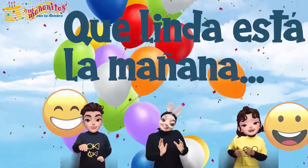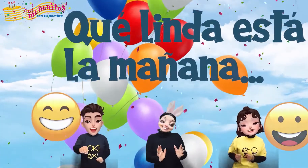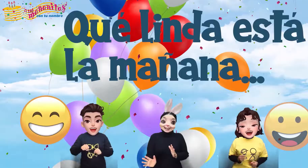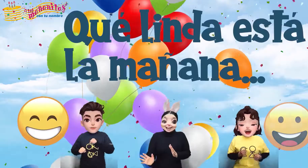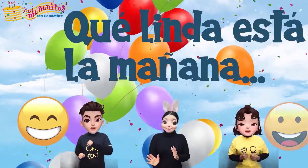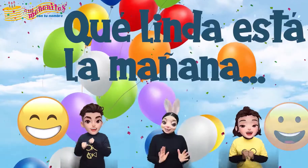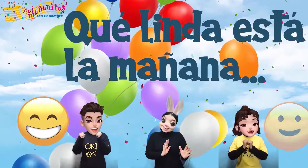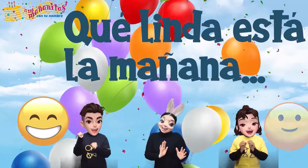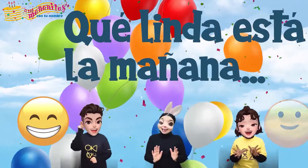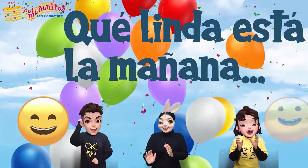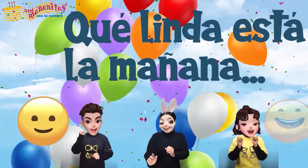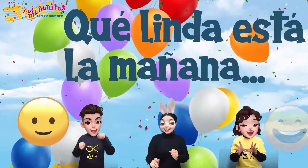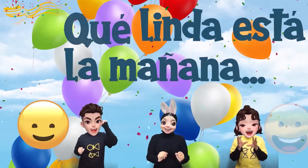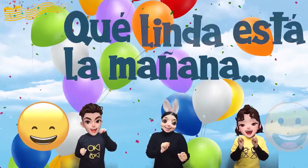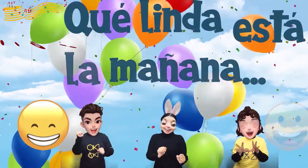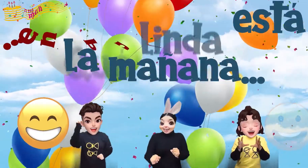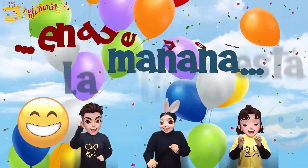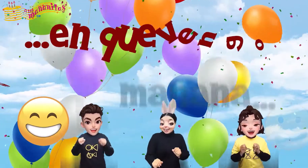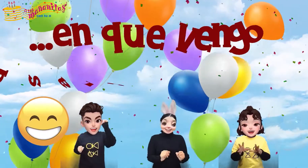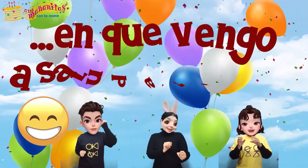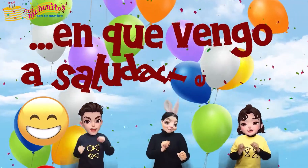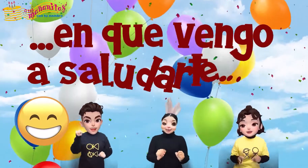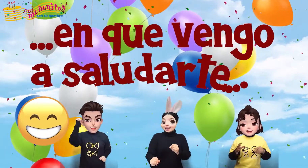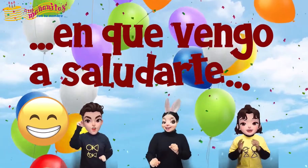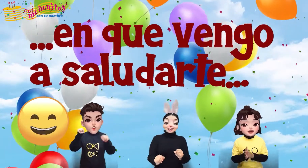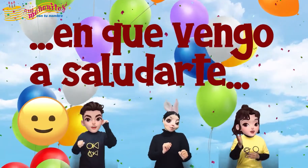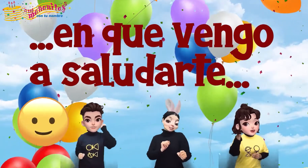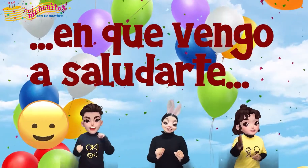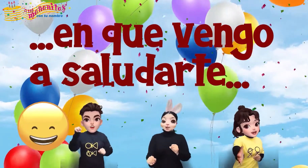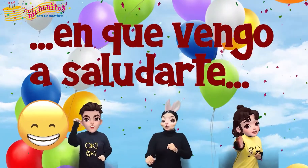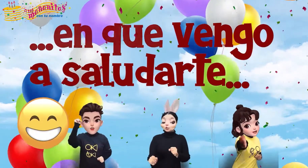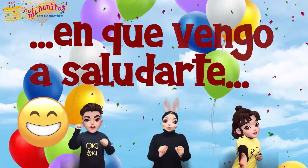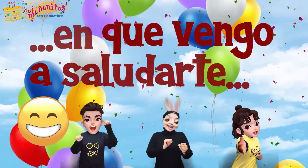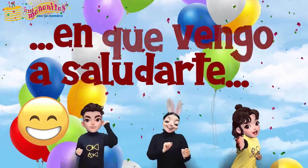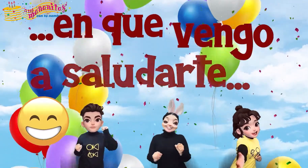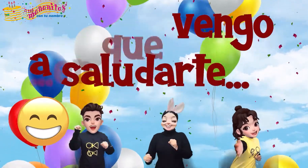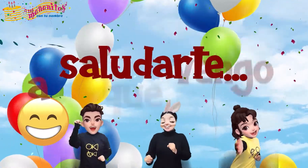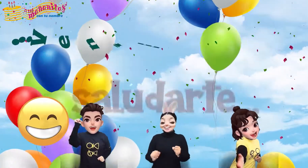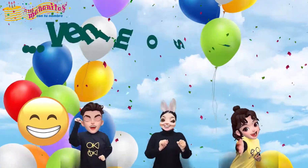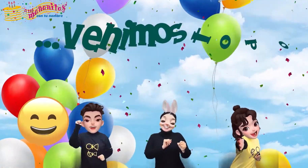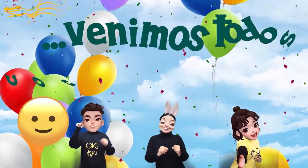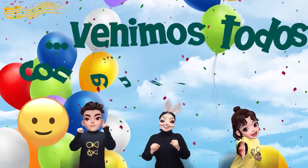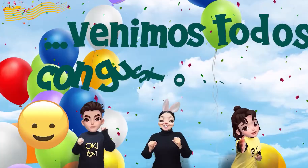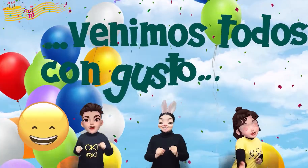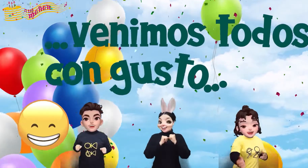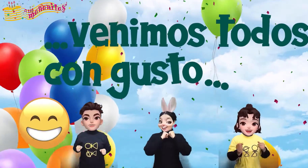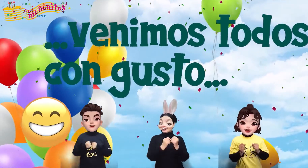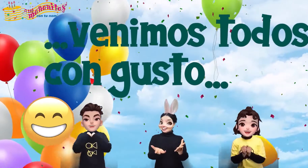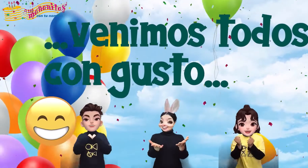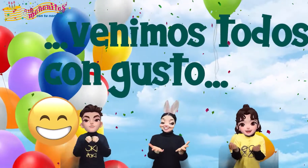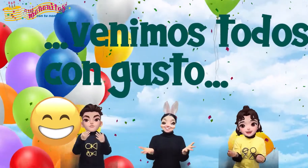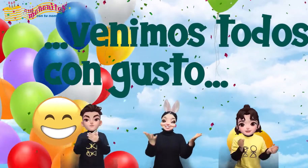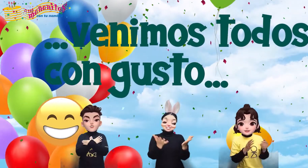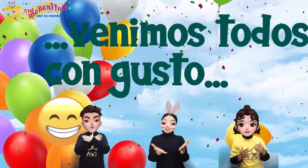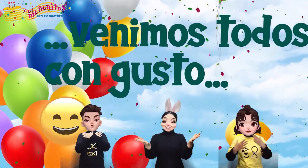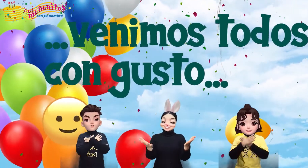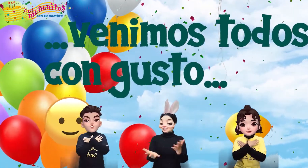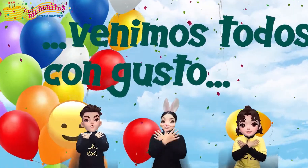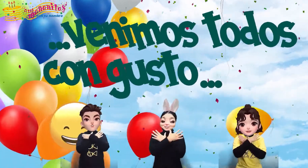de esta manera de ver el mundo que me